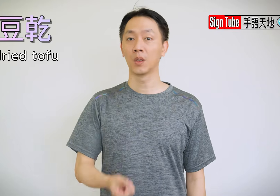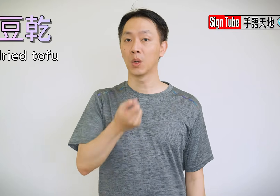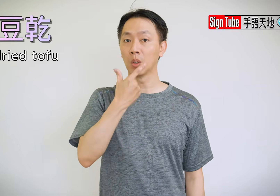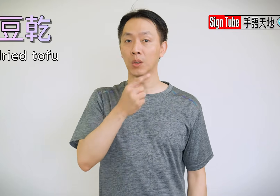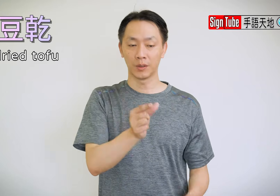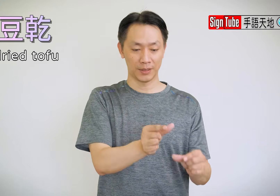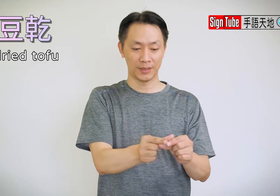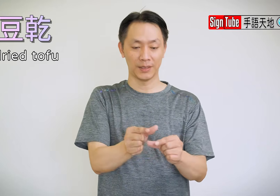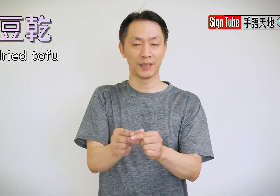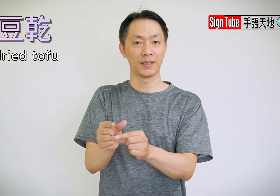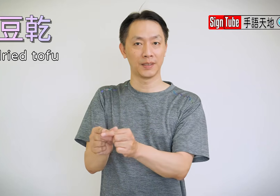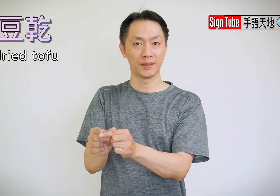豆干、